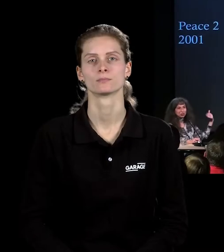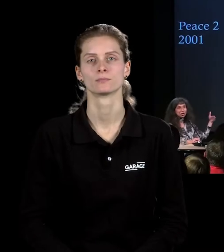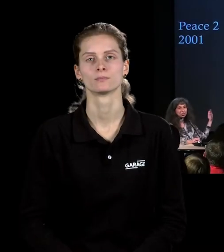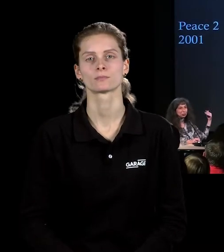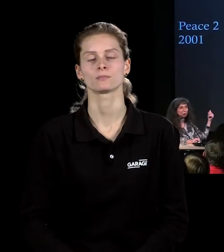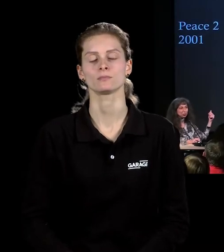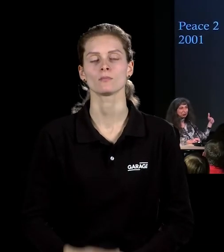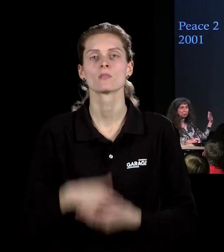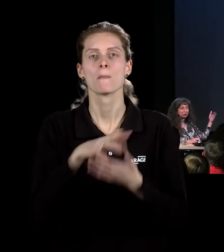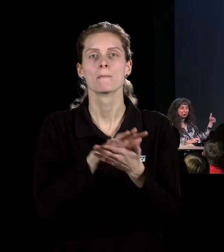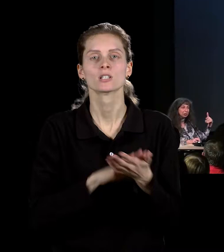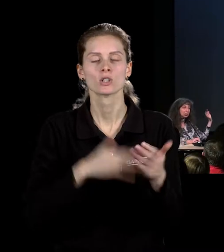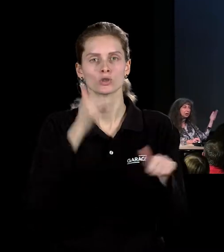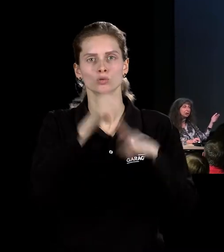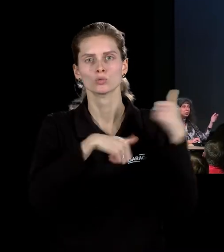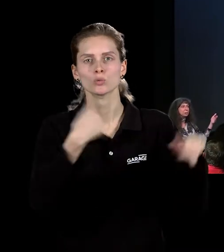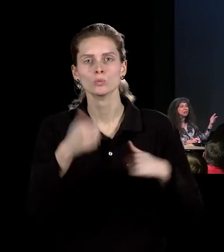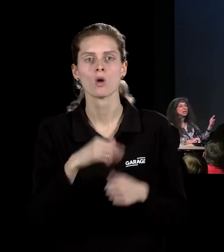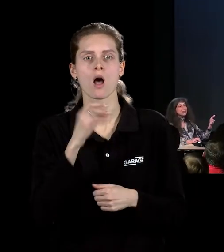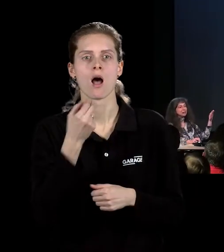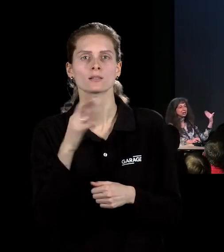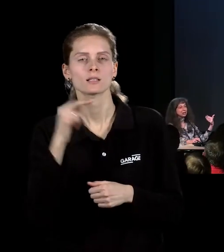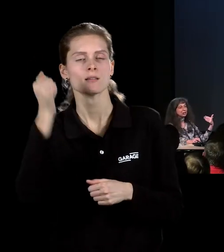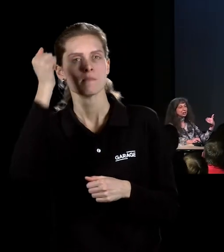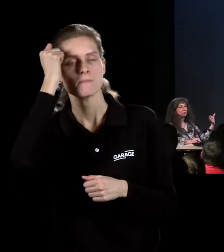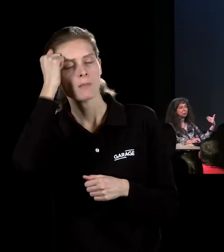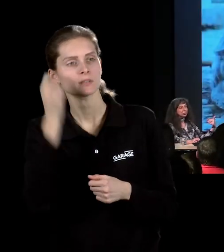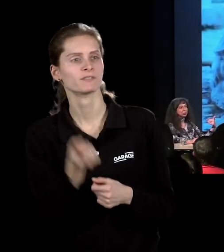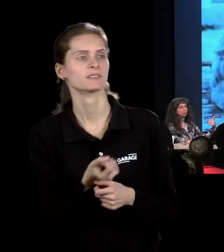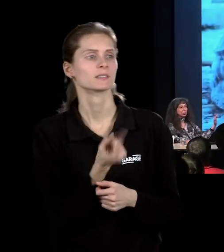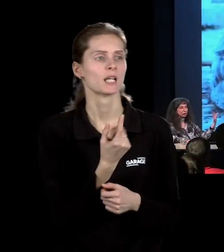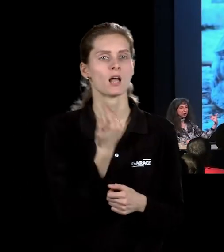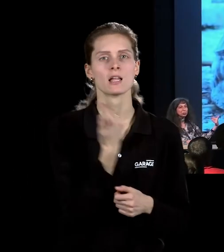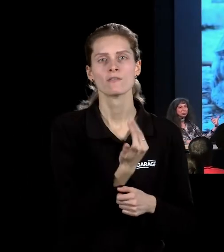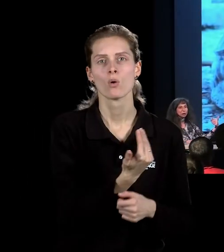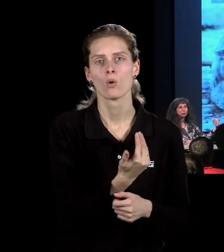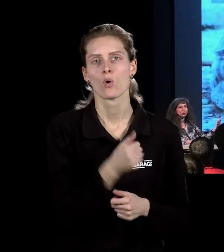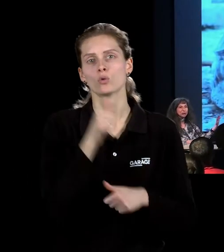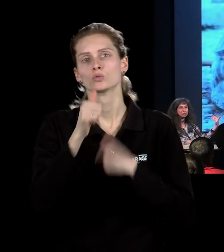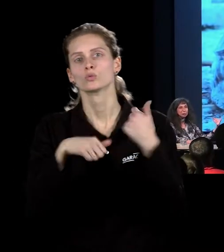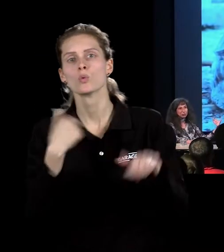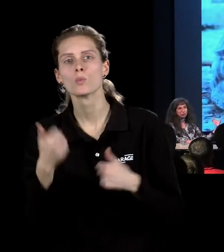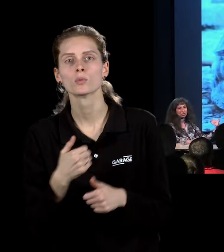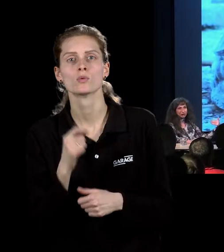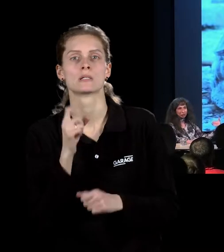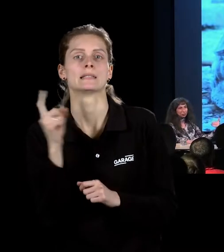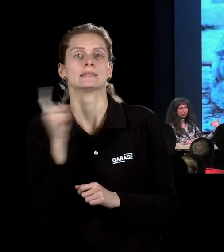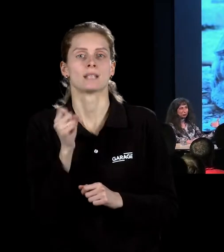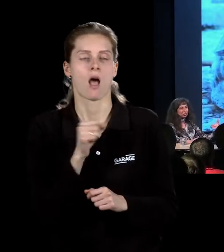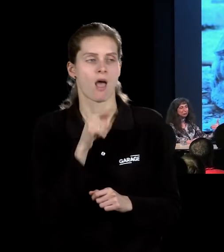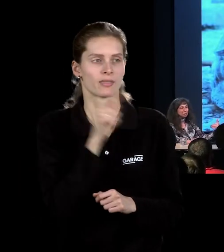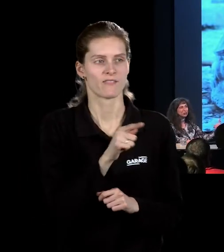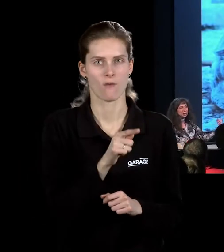Это продолжение скульптуры, там, акции «Память» возникает его, как бы, вот эти скульптуры, которые за него